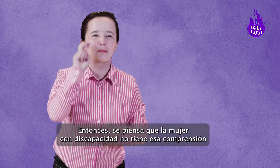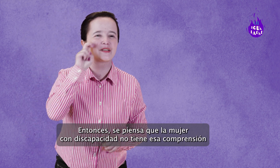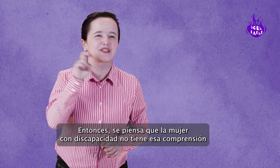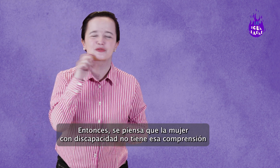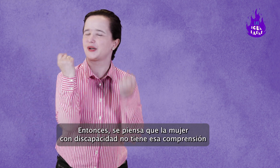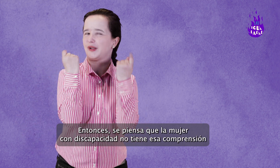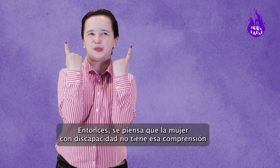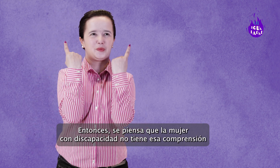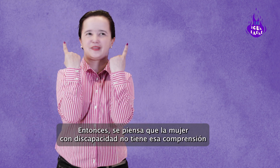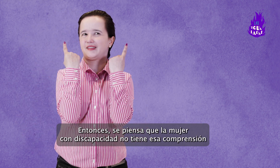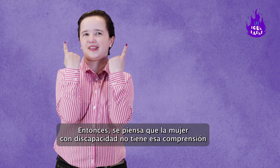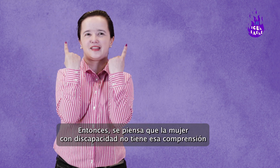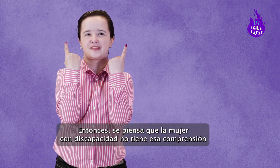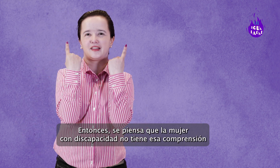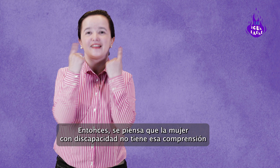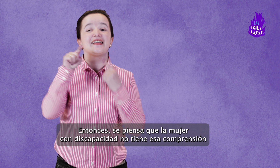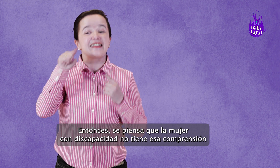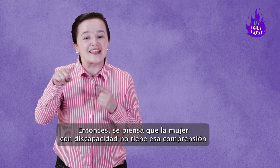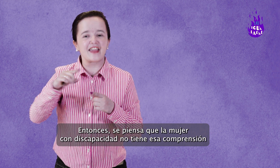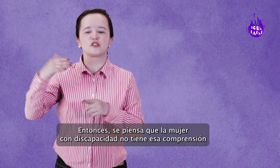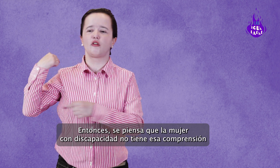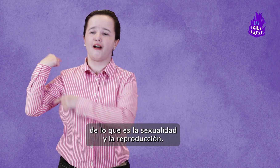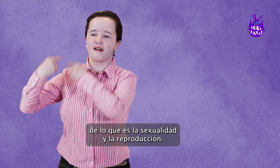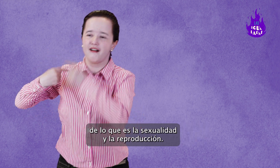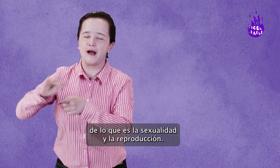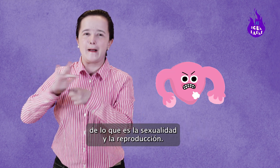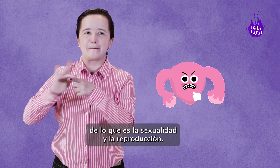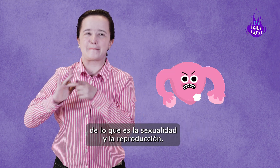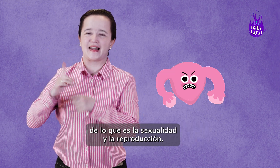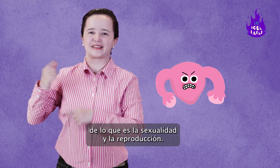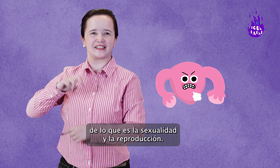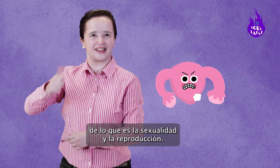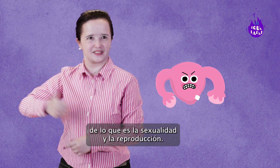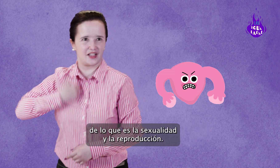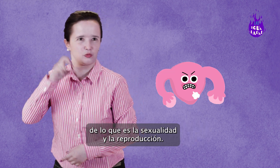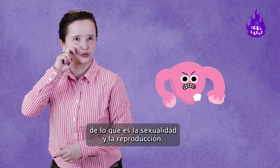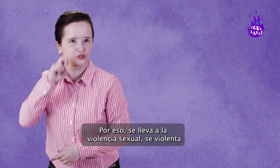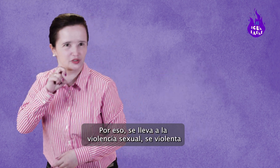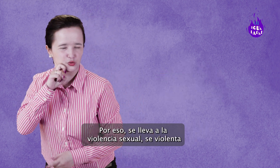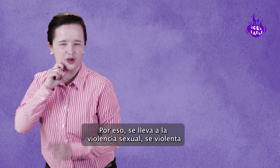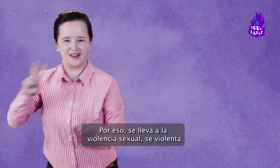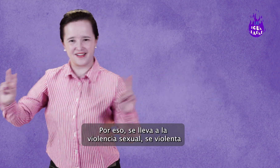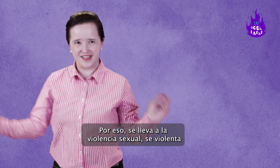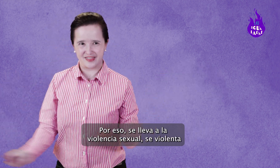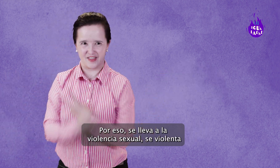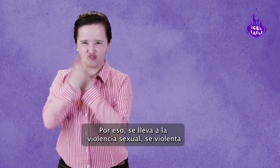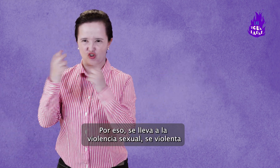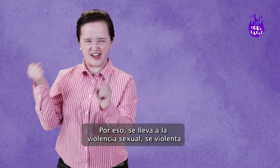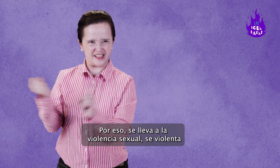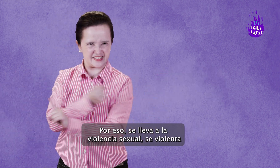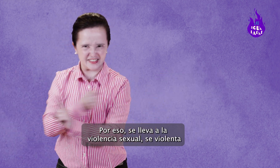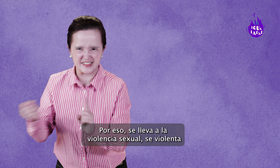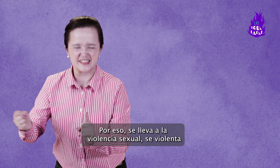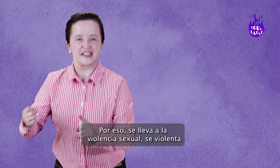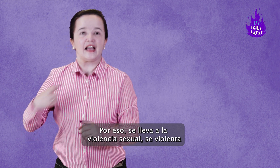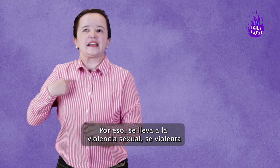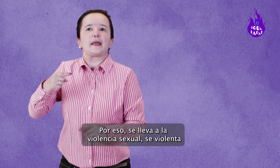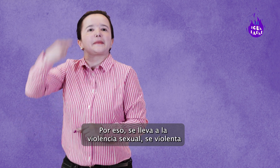que la mujer con discapacidad no tiene esa comprensión de lo que es la sexualidad y la reproducción. Entonces por eso se lleva a la violencia sexual, se